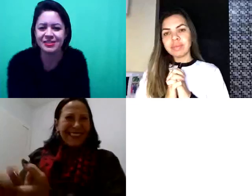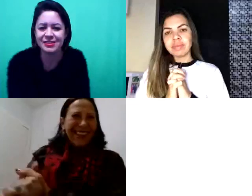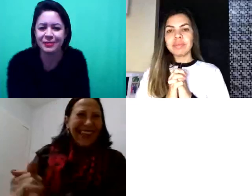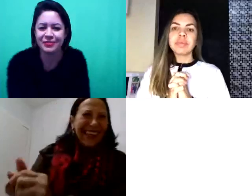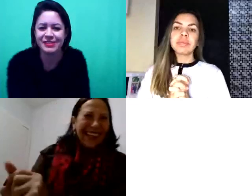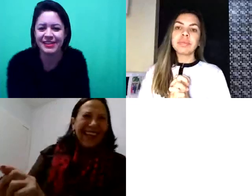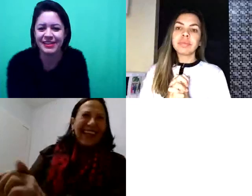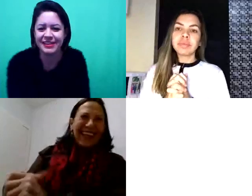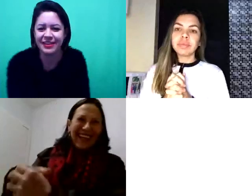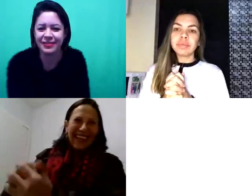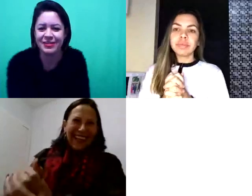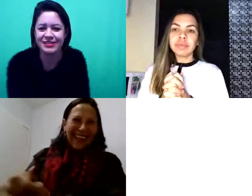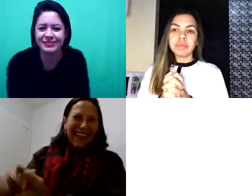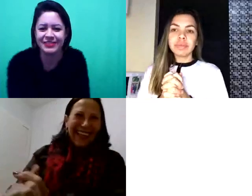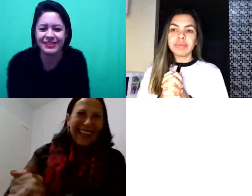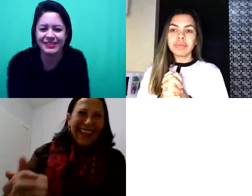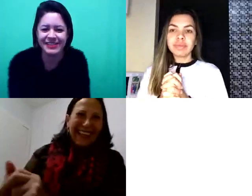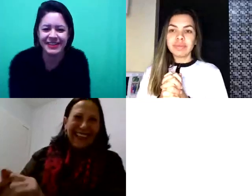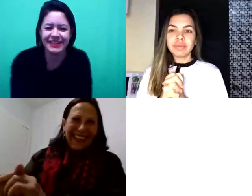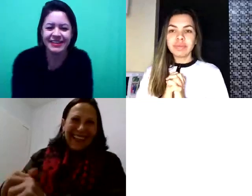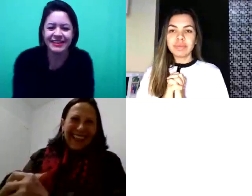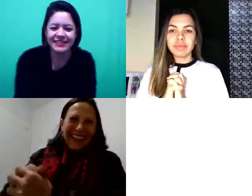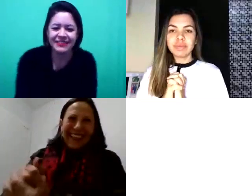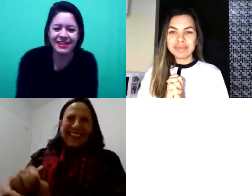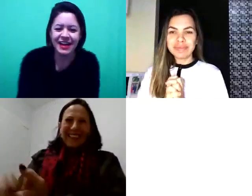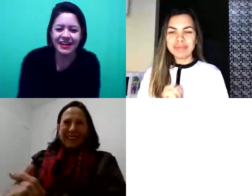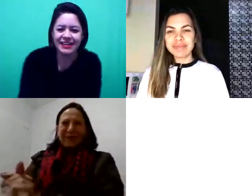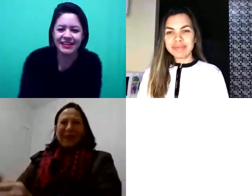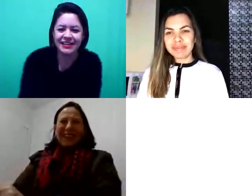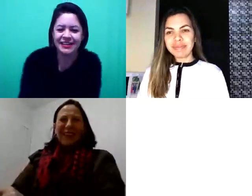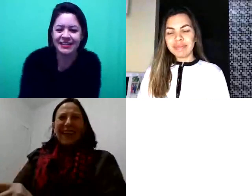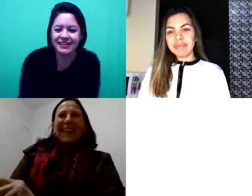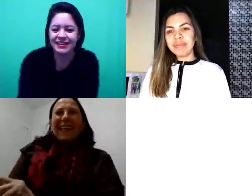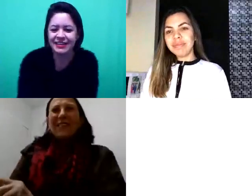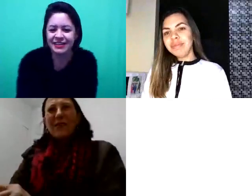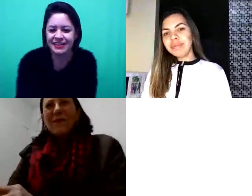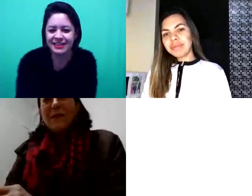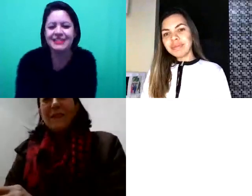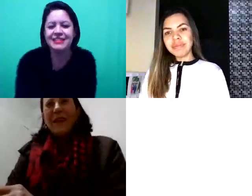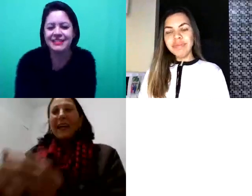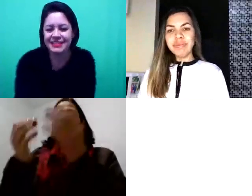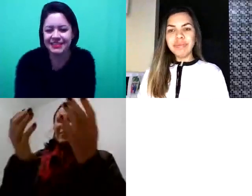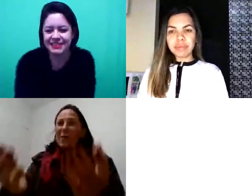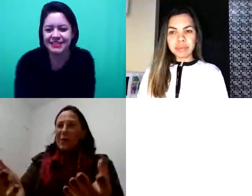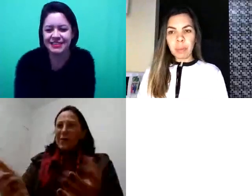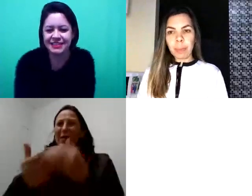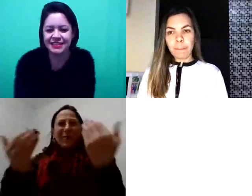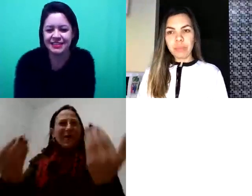por você, algumas dúvidas. Obrigada. Mas eu que agradeço. Agradeço a Bruna. Bruna,